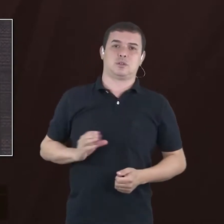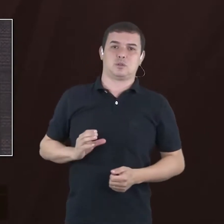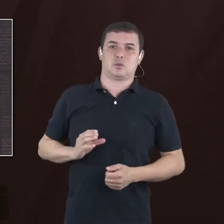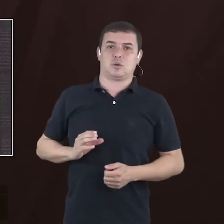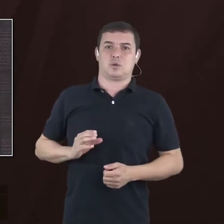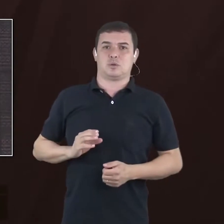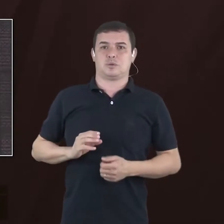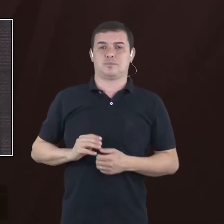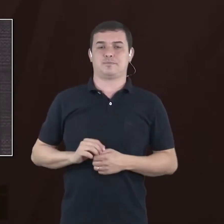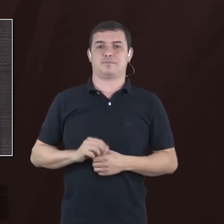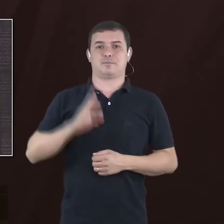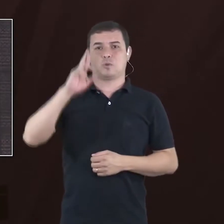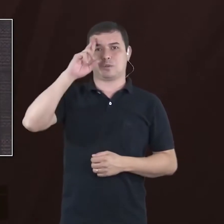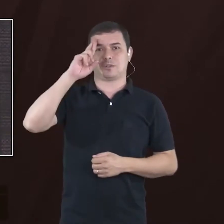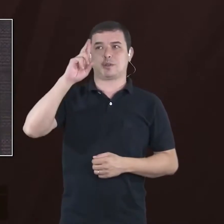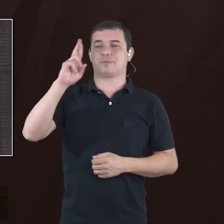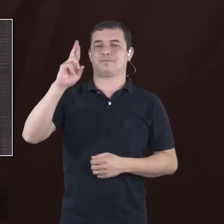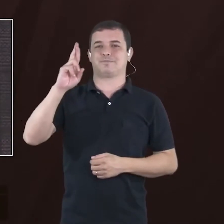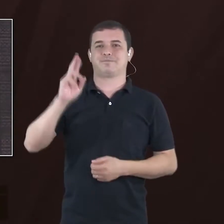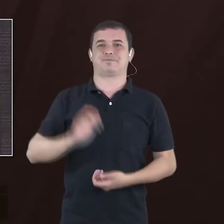nosso Senhor.